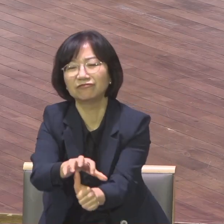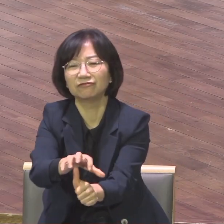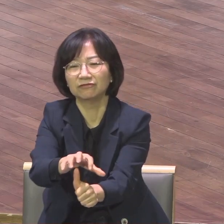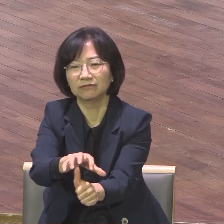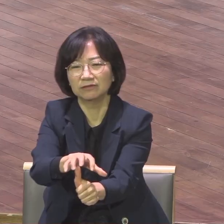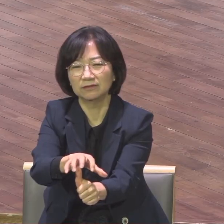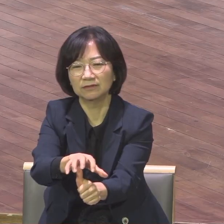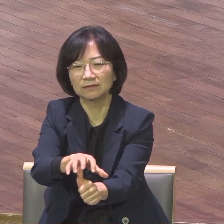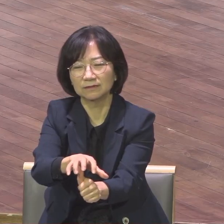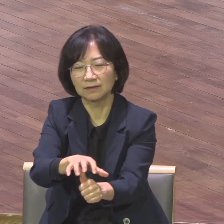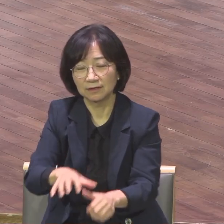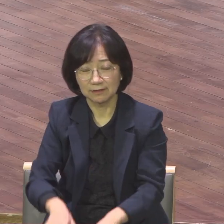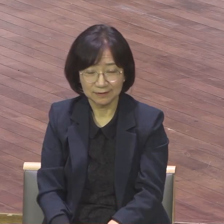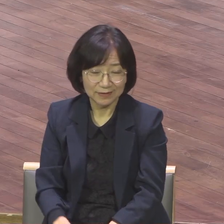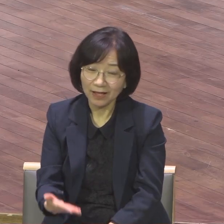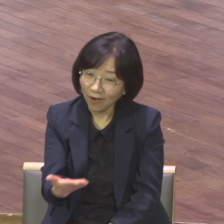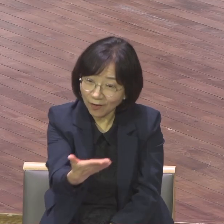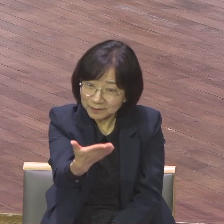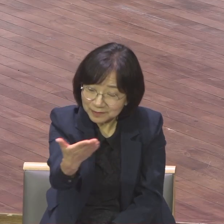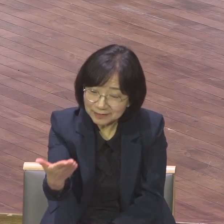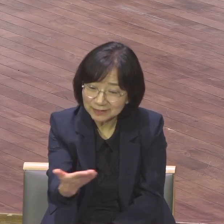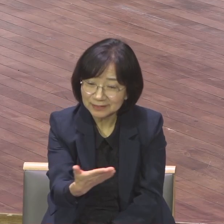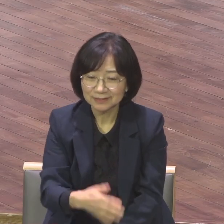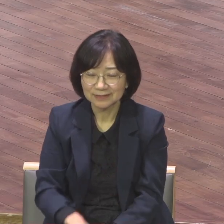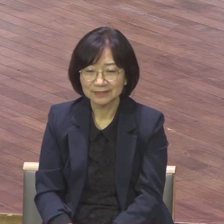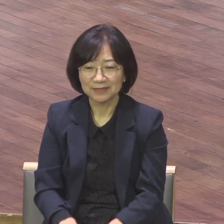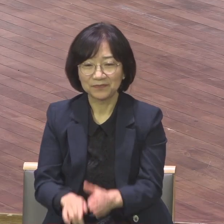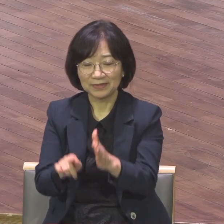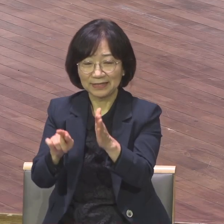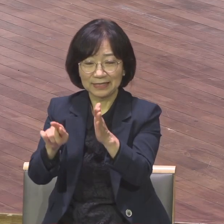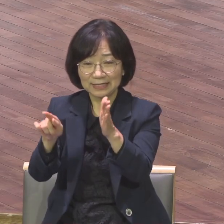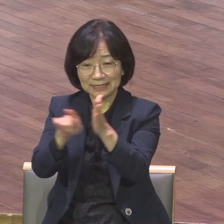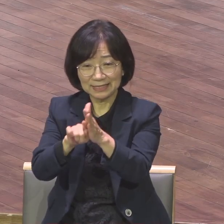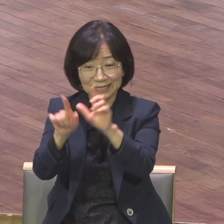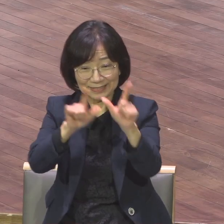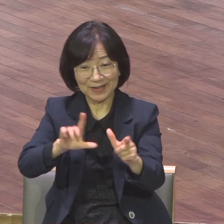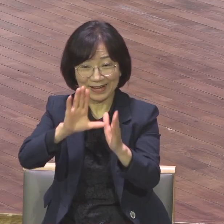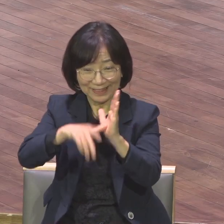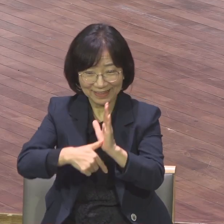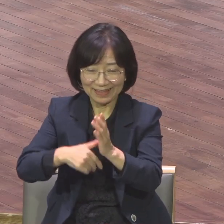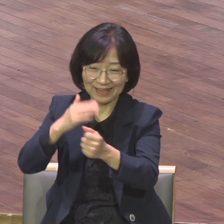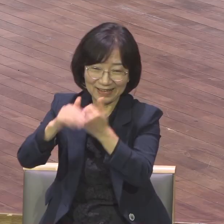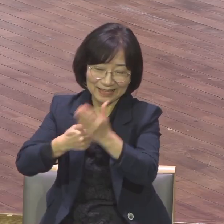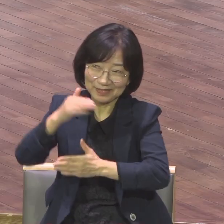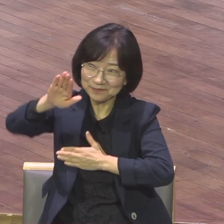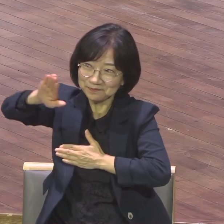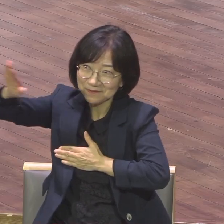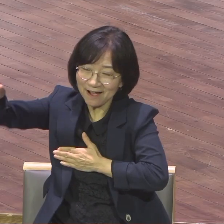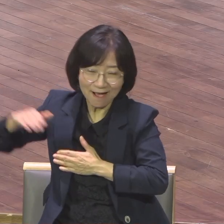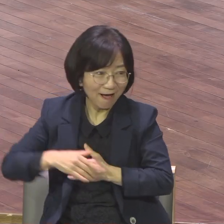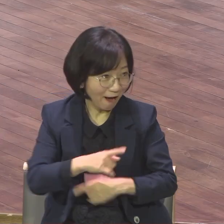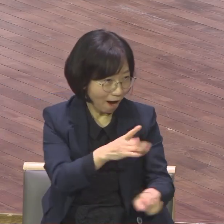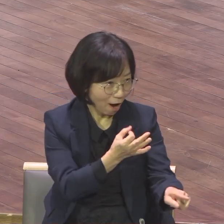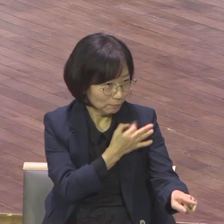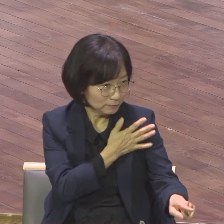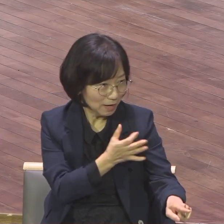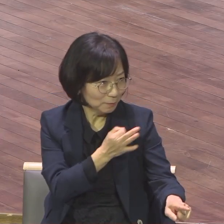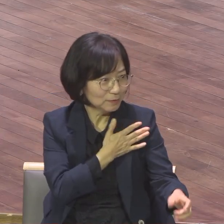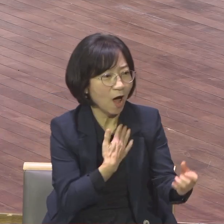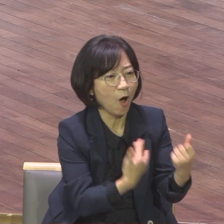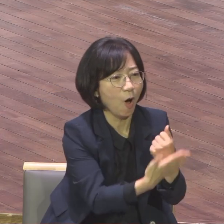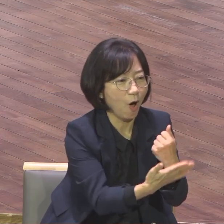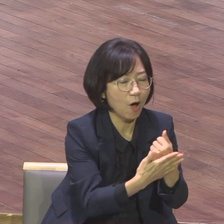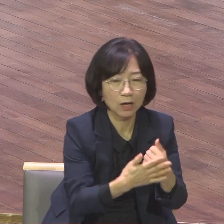여러분 신앙생활하면서 하나님보다 불신자를 의지하지 말기 바랍니다. 돈 많은 불신자, 내 힘이